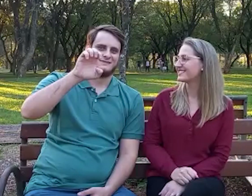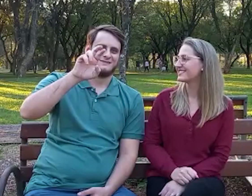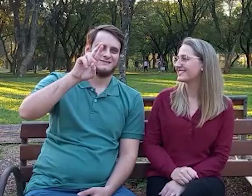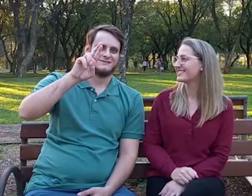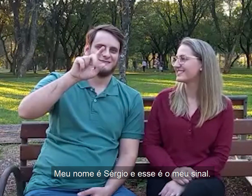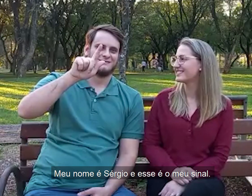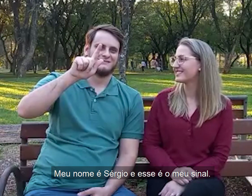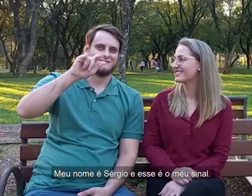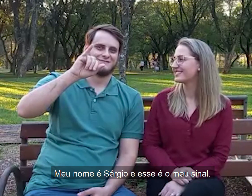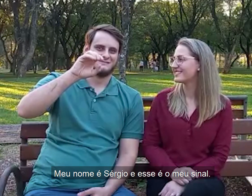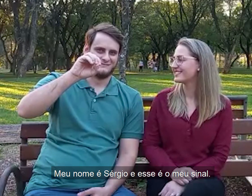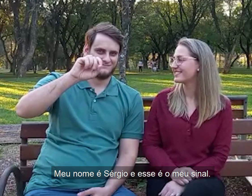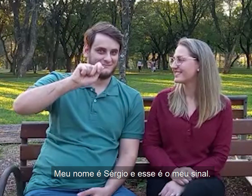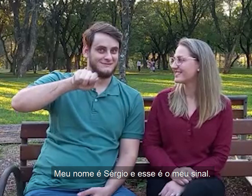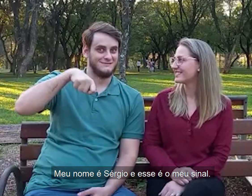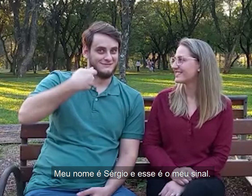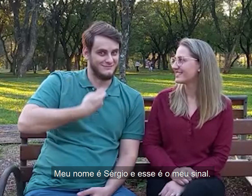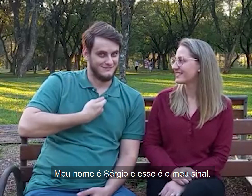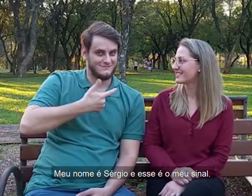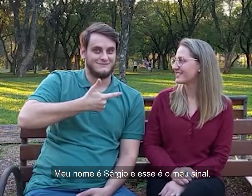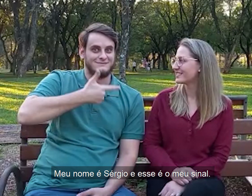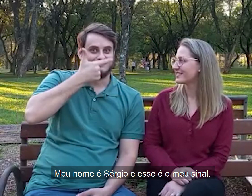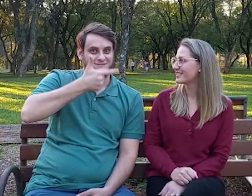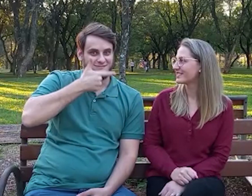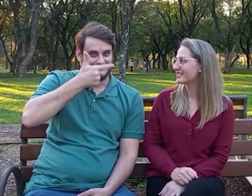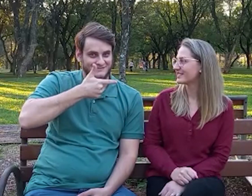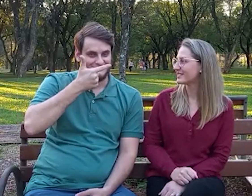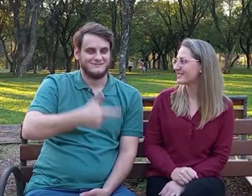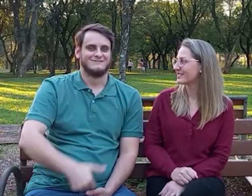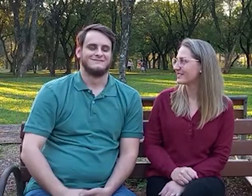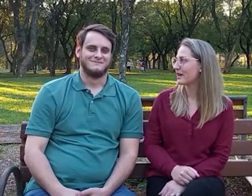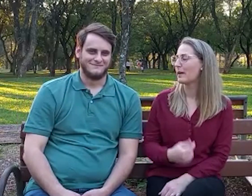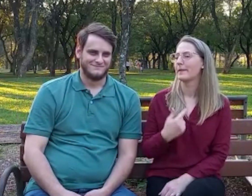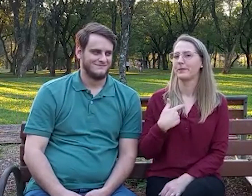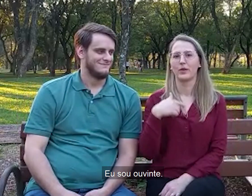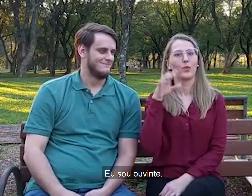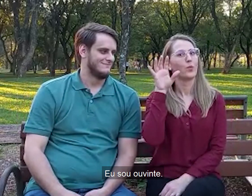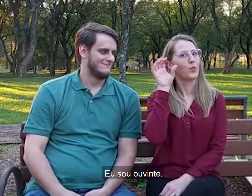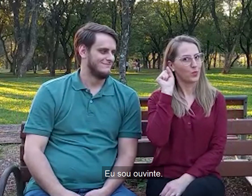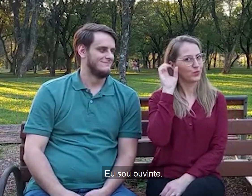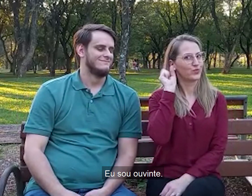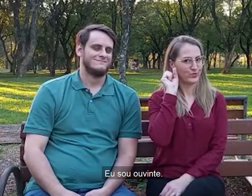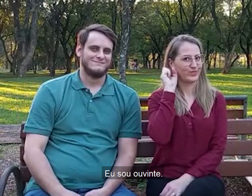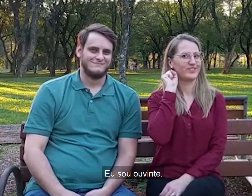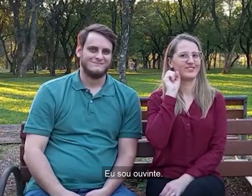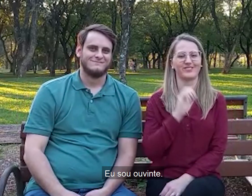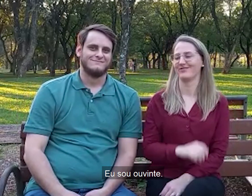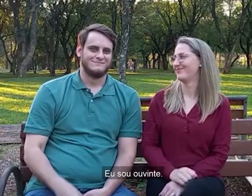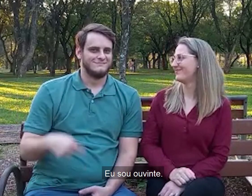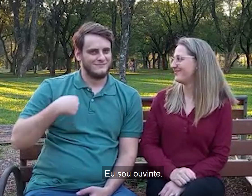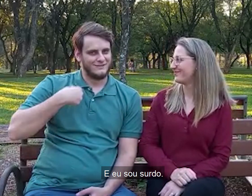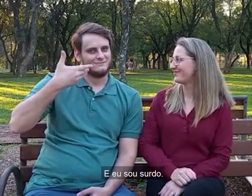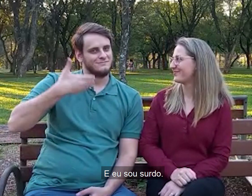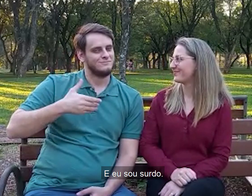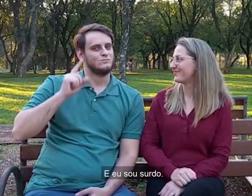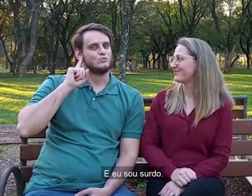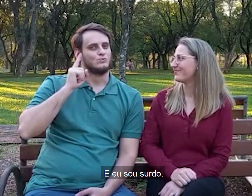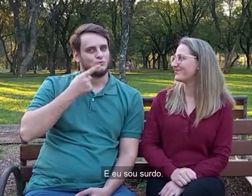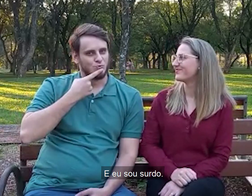Meu nome é Sérgio e este é meu sinal. Eu sou ouvinte. E eu sou